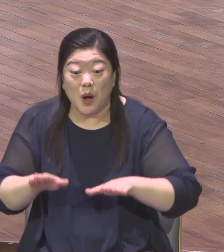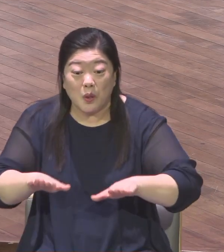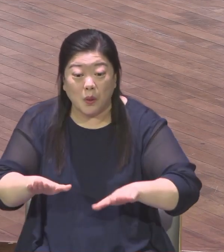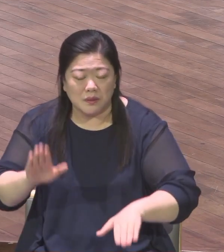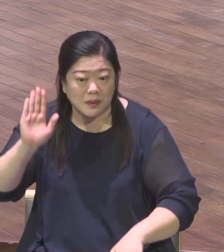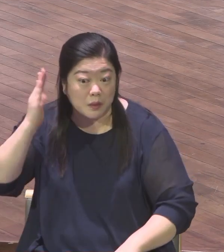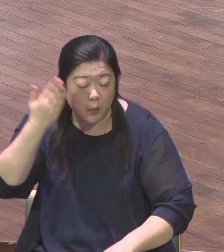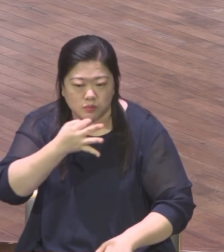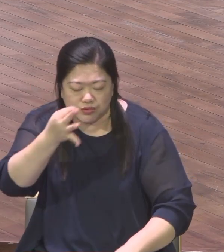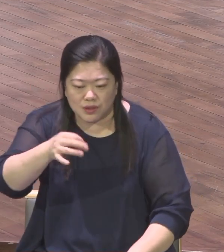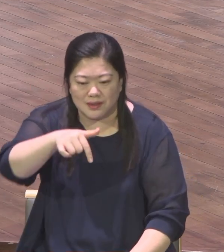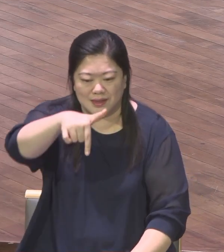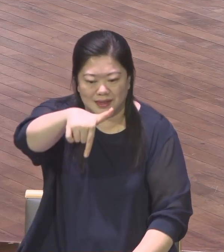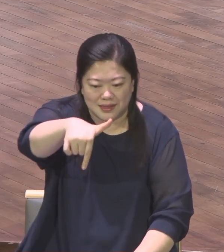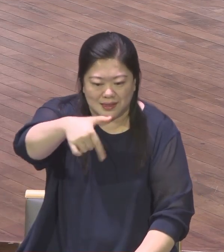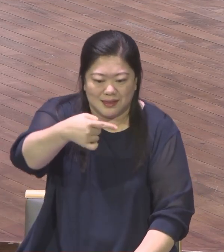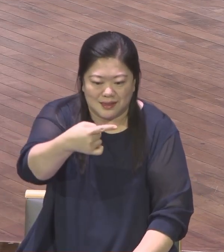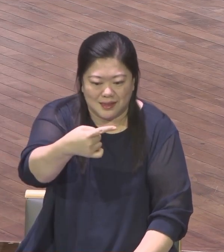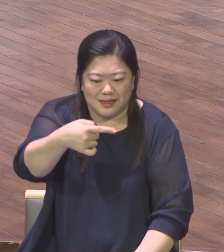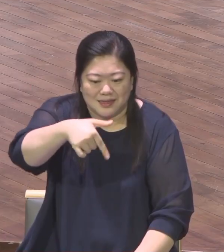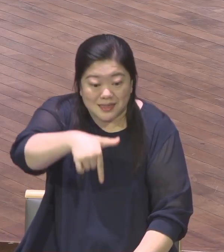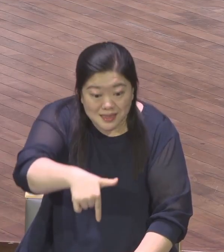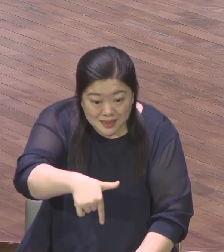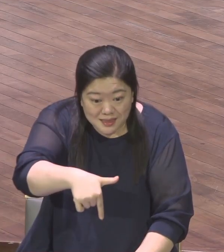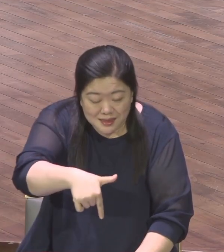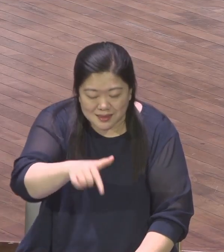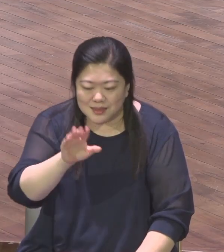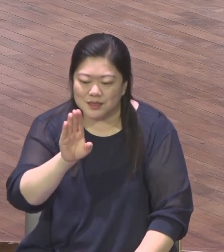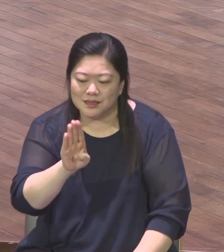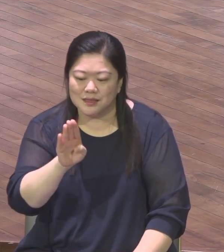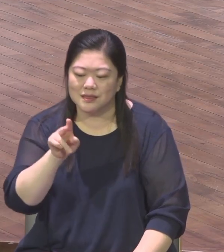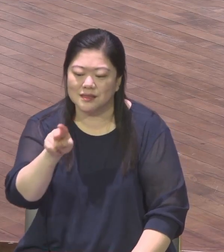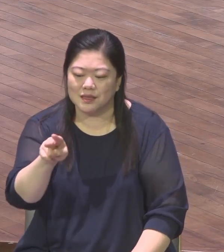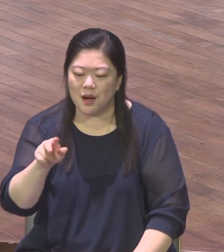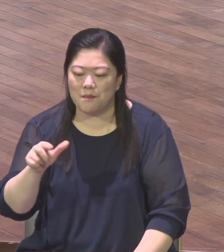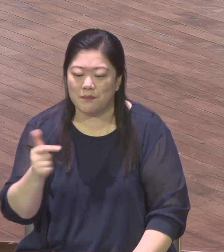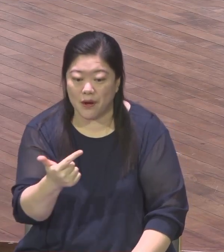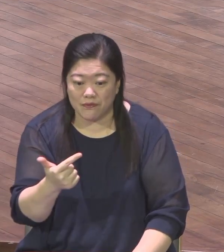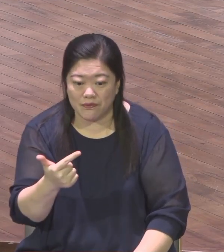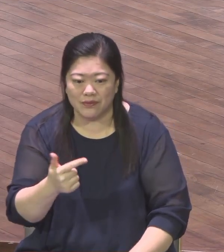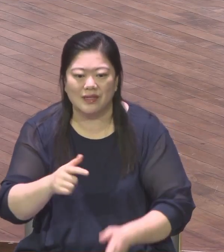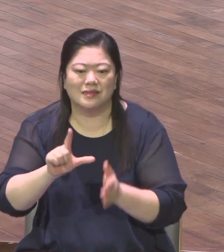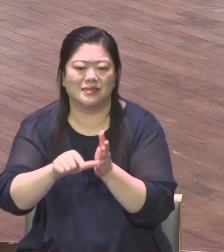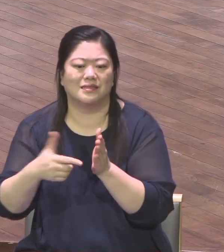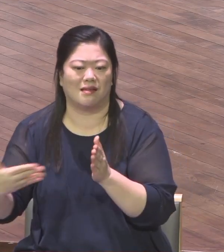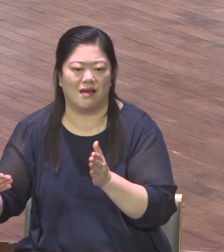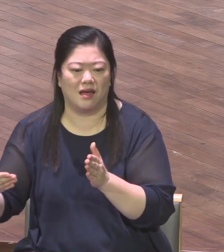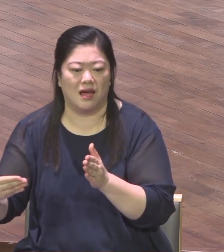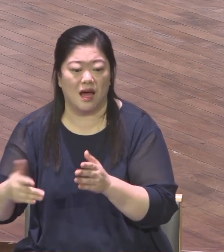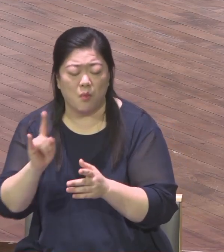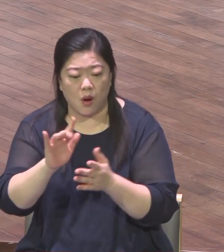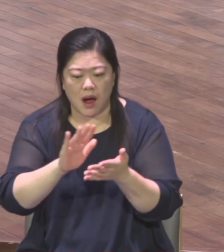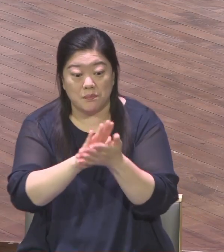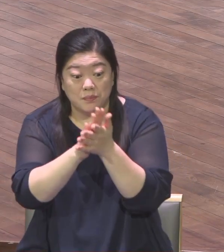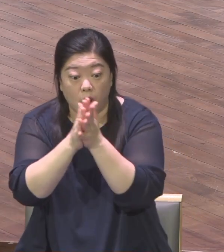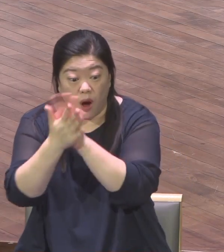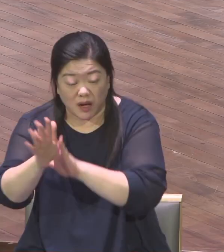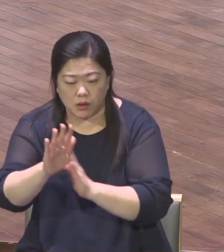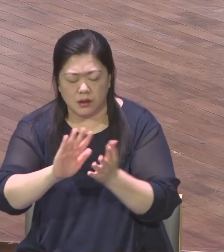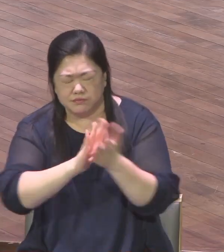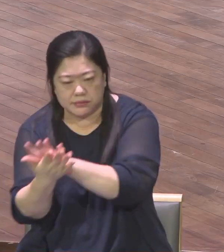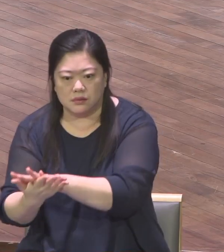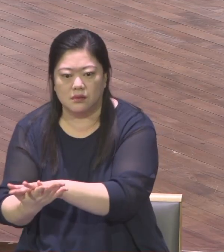급변의 시대라 그런다. 급변의 시대. 현대 사회의 변화 속도가 과거에